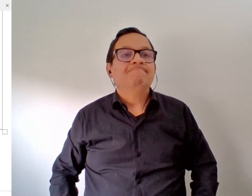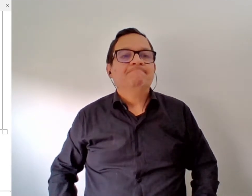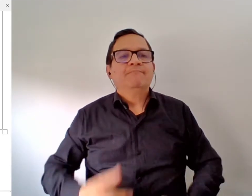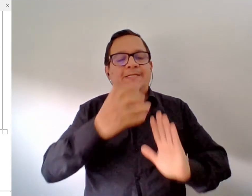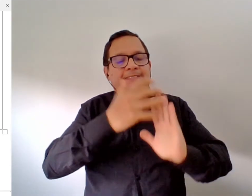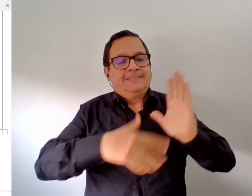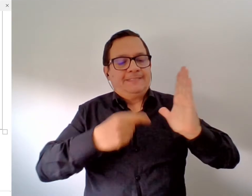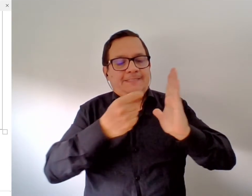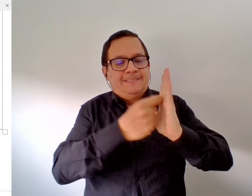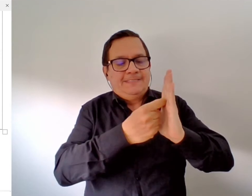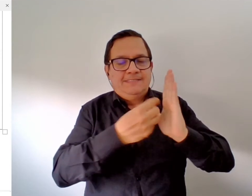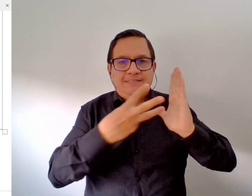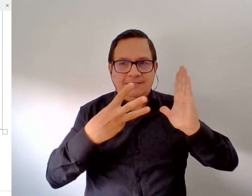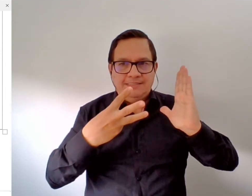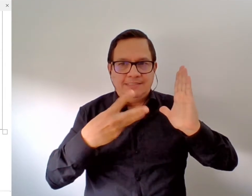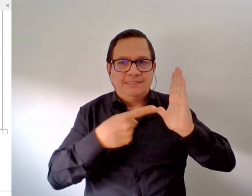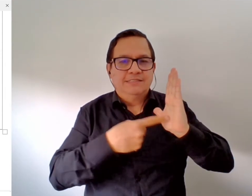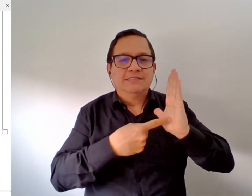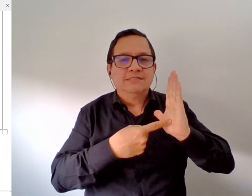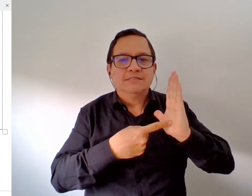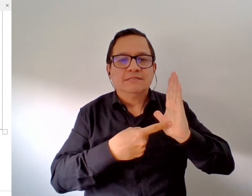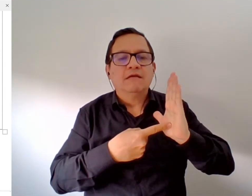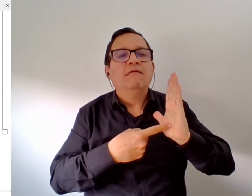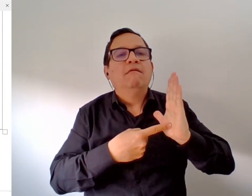Tercer criterio de evaluación.